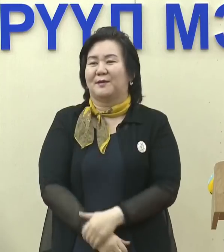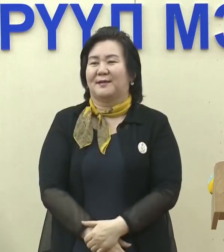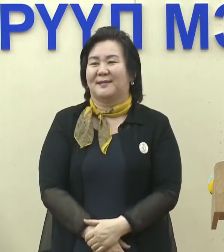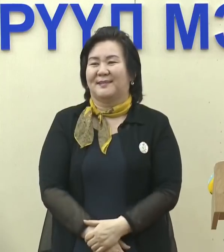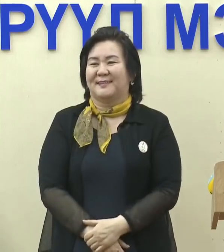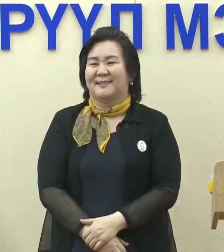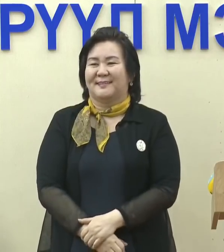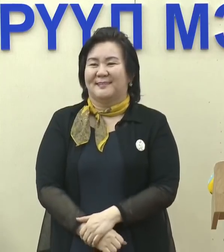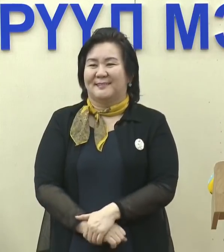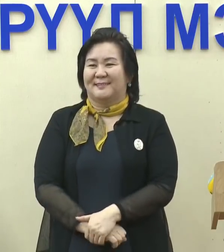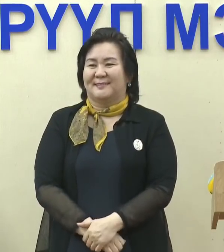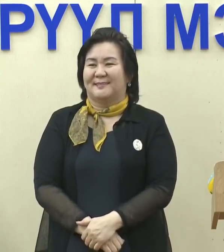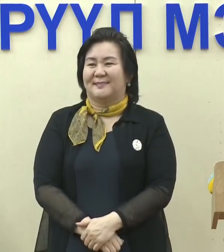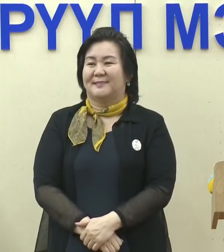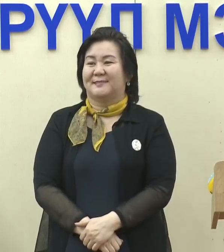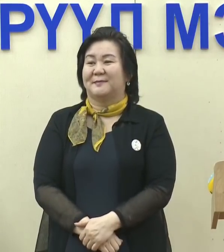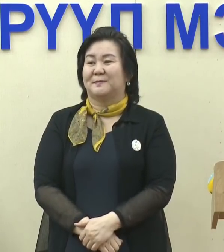гэж.